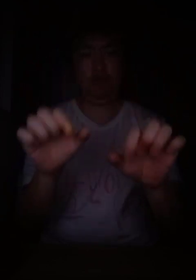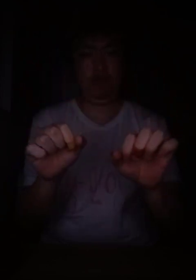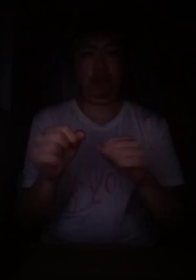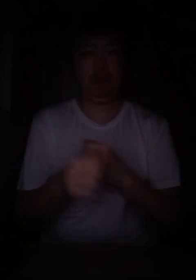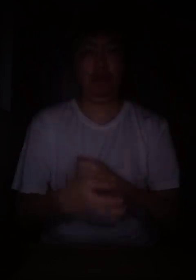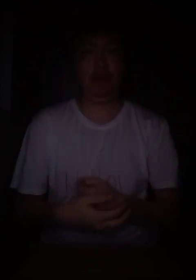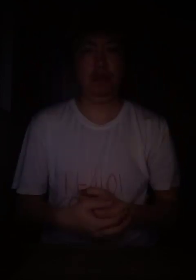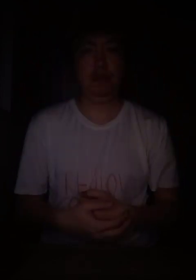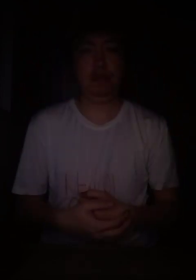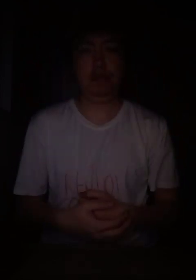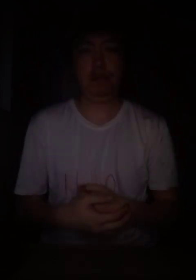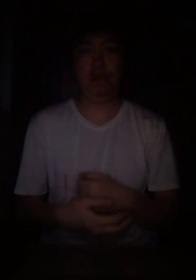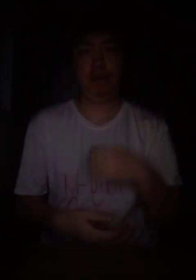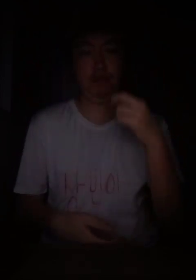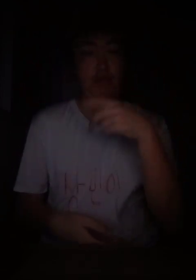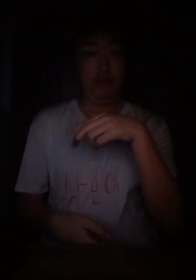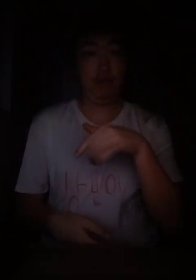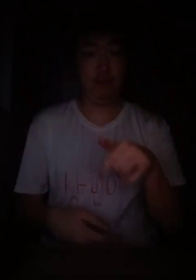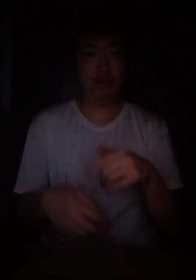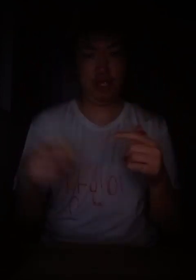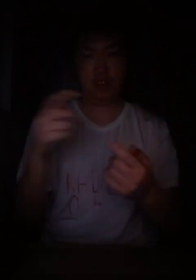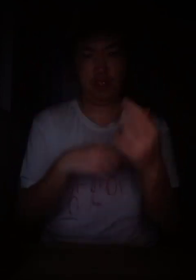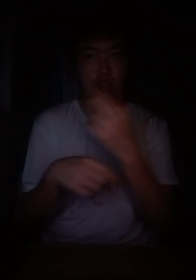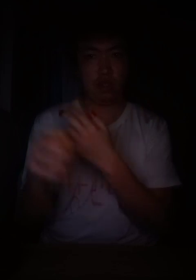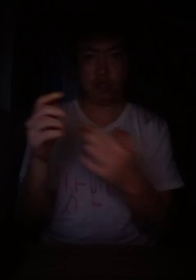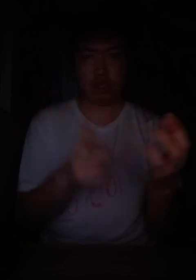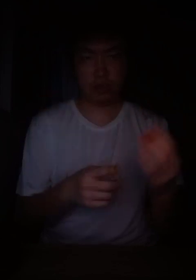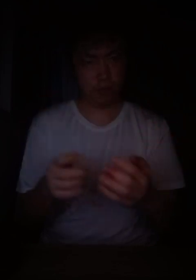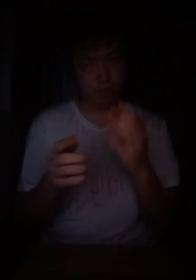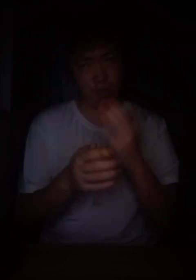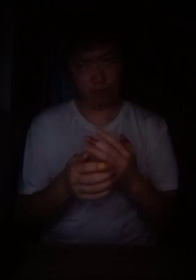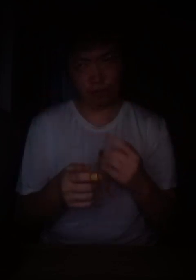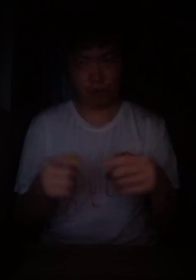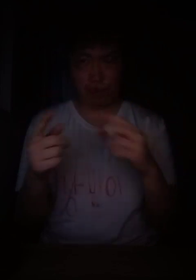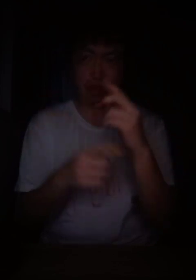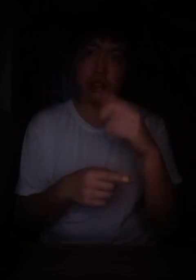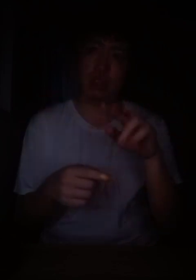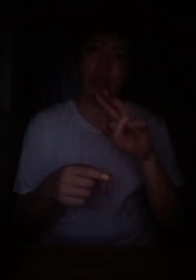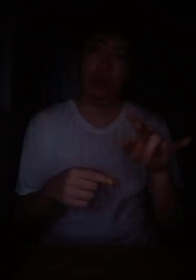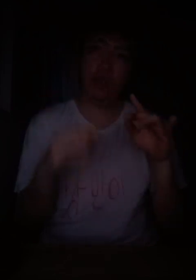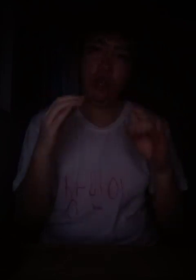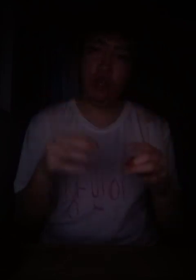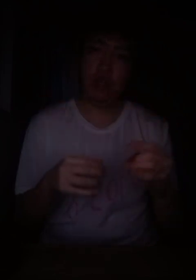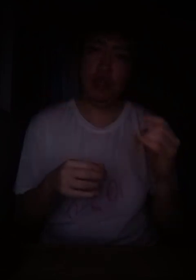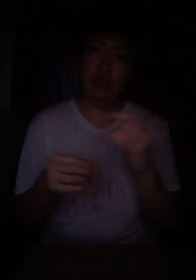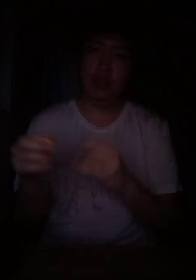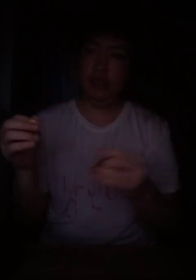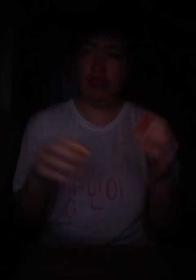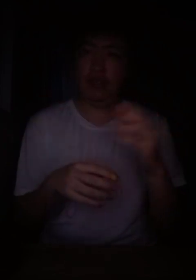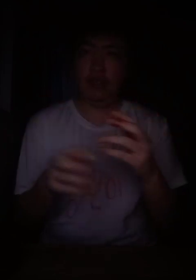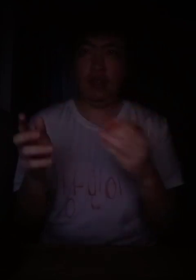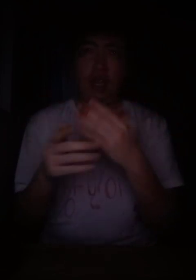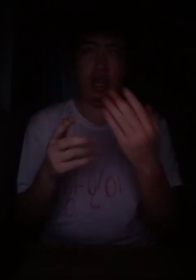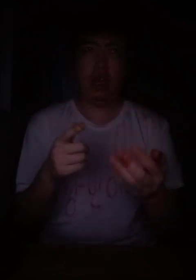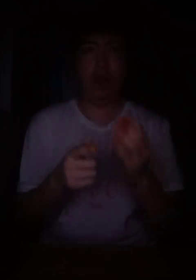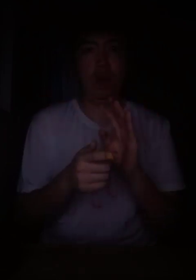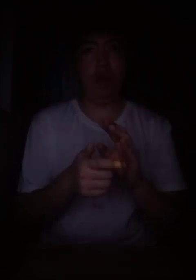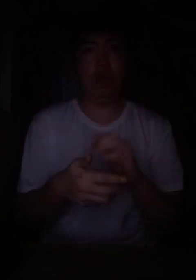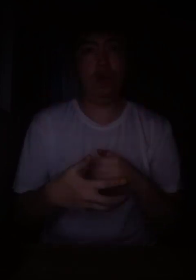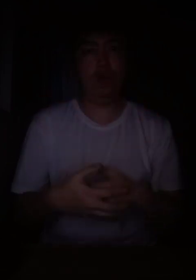진화됐습니다. 이 불로 다친 사람은 없었지만 소방서 주산 3,500만 원의 재산 피해가 났습니다.